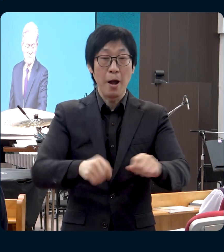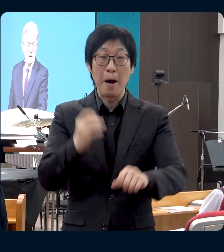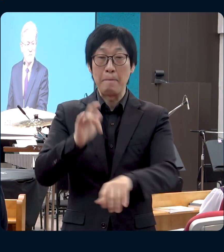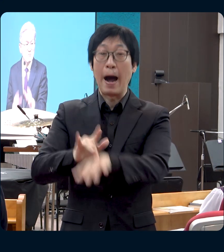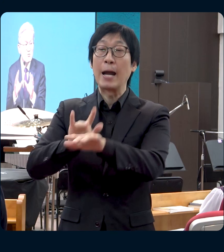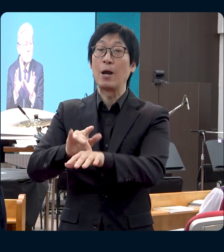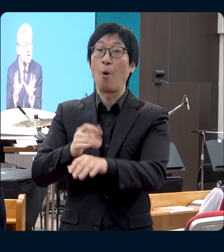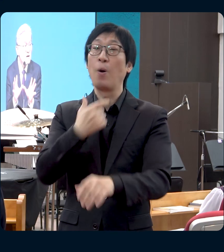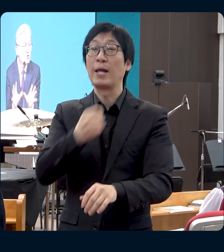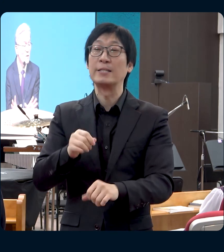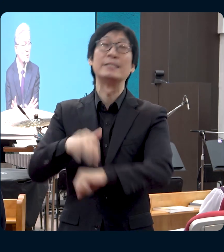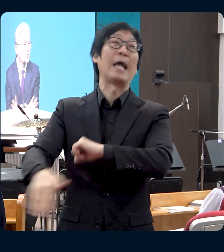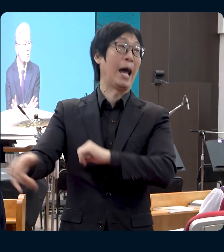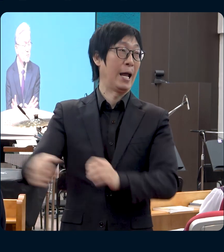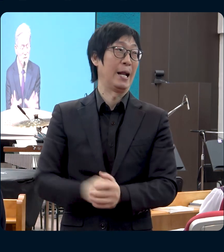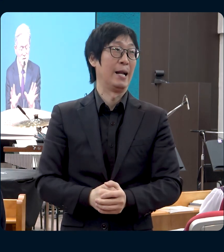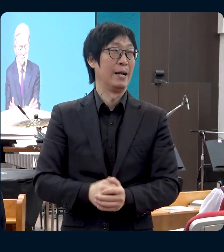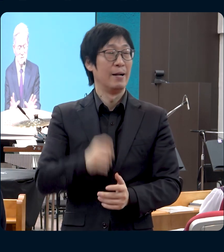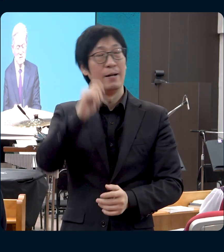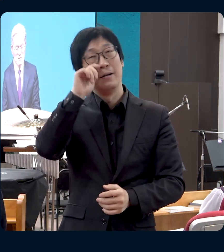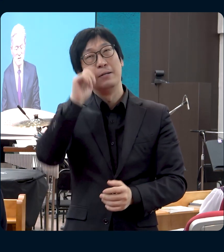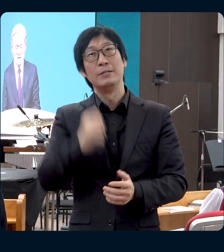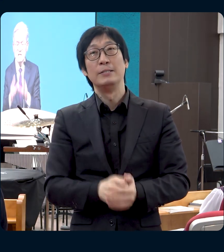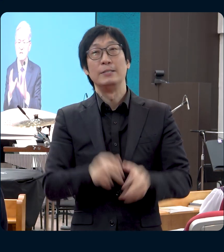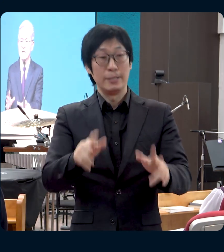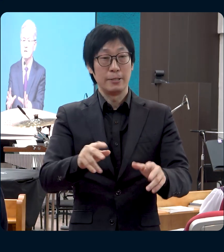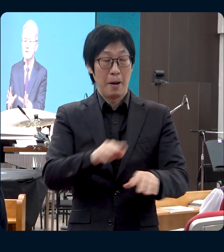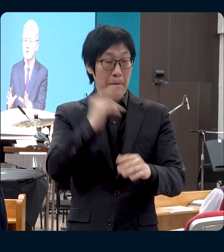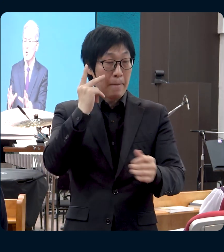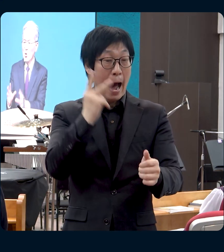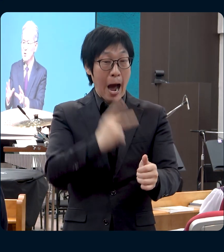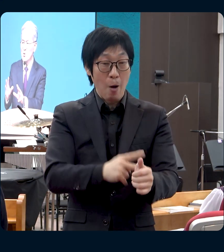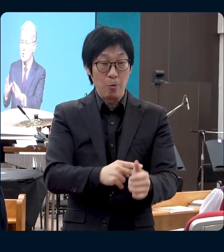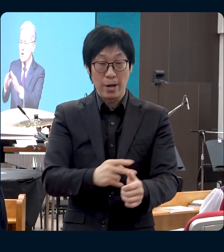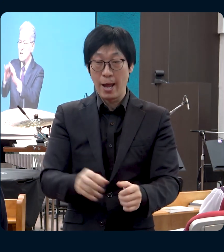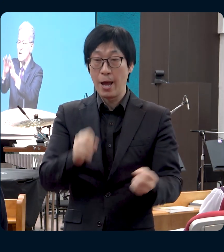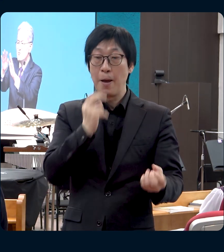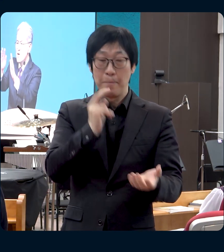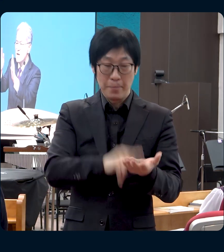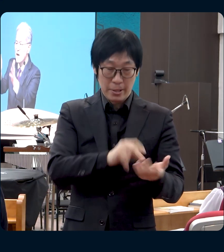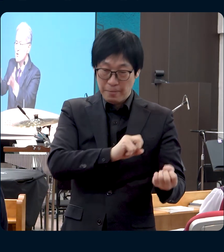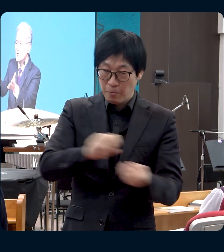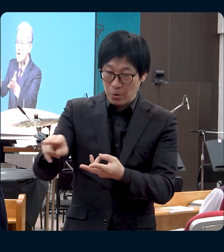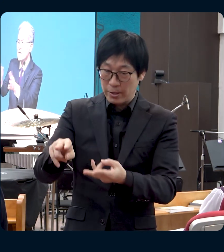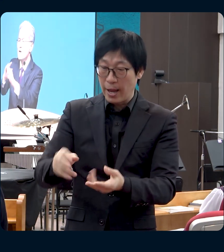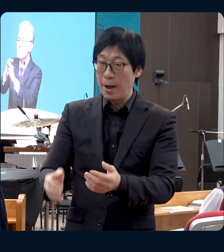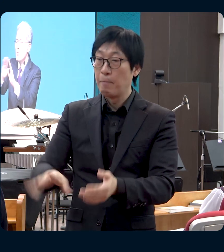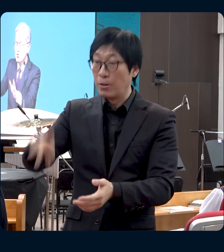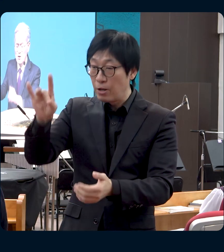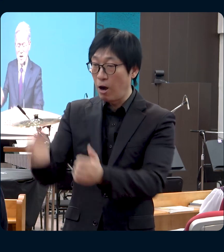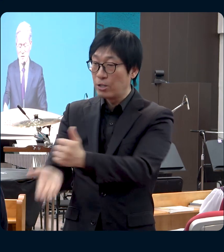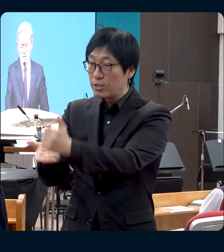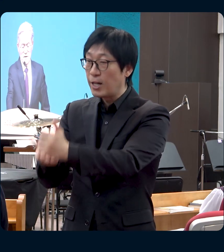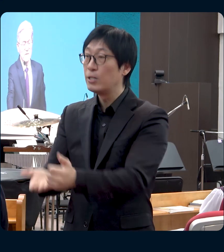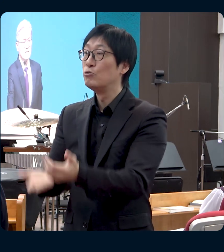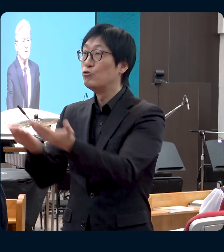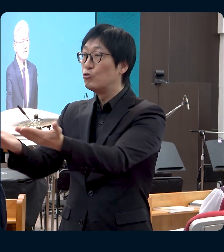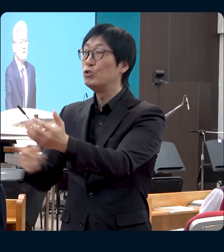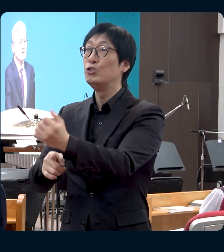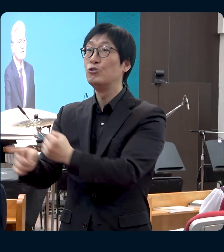뿐만 아니라 문맥상으로 봐도 이거는, 이 칭찬은 고린도 교회 일부에게 한 것이 아니라 모두에게 한